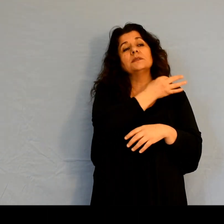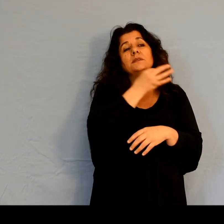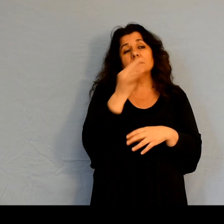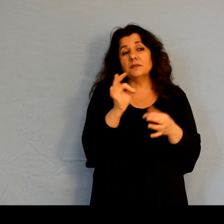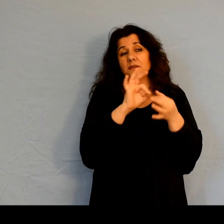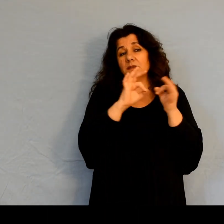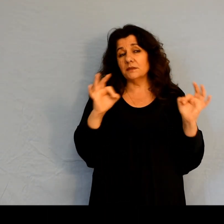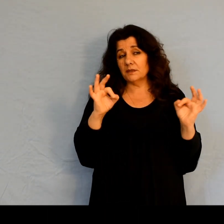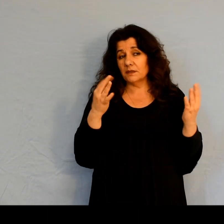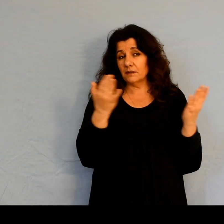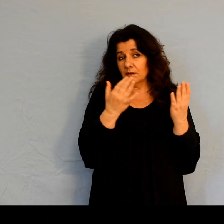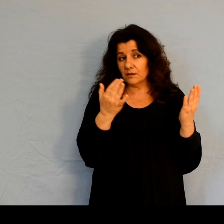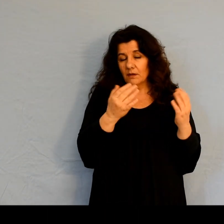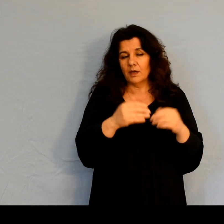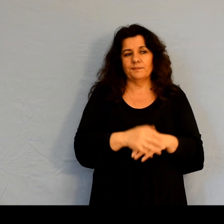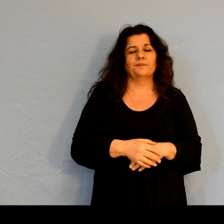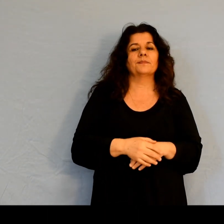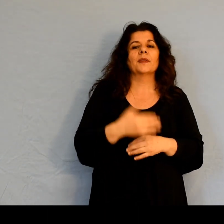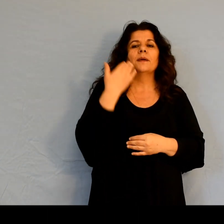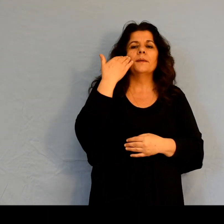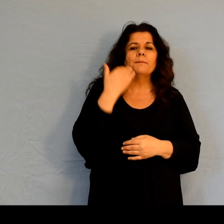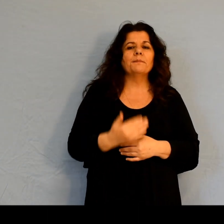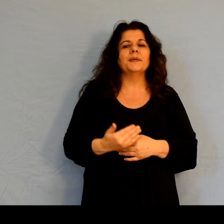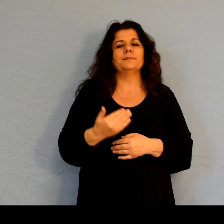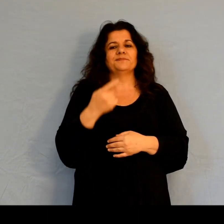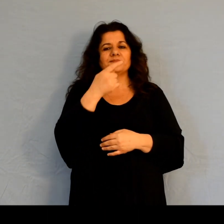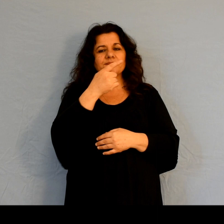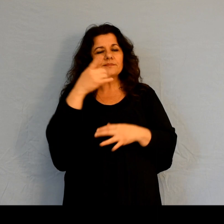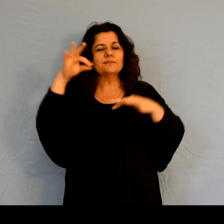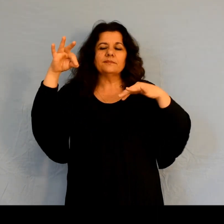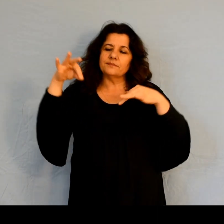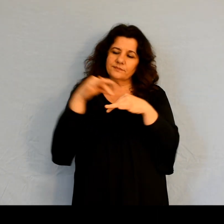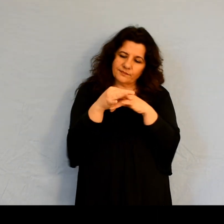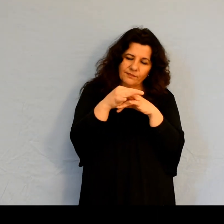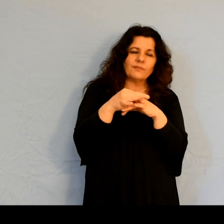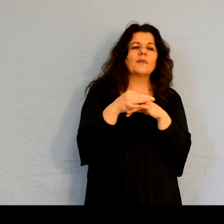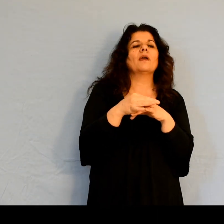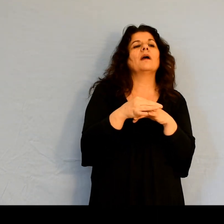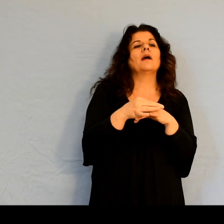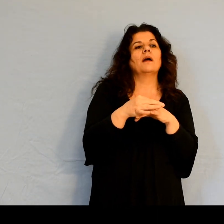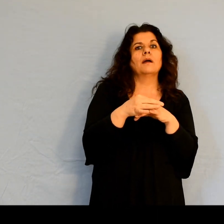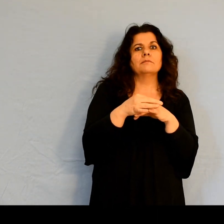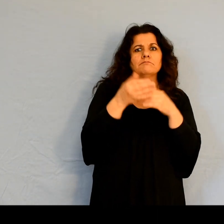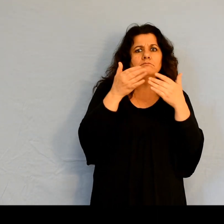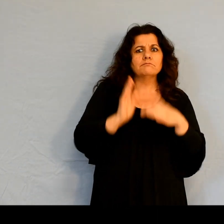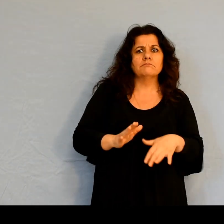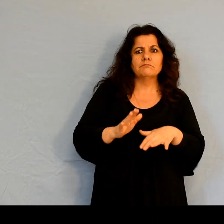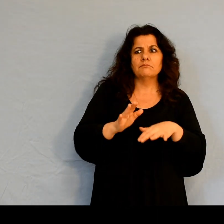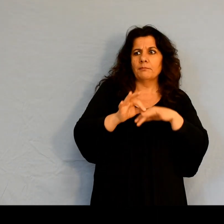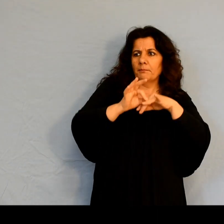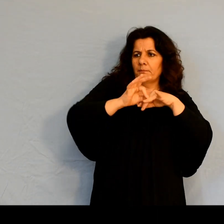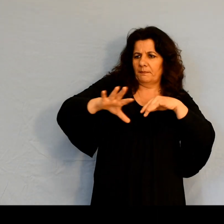si quelqu'un renvoie sa femme, qu'il lui donne un acte de répudiation.